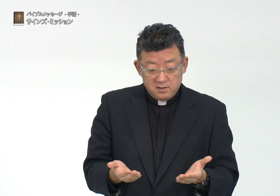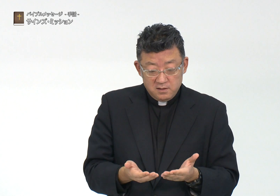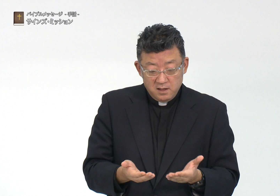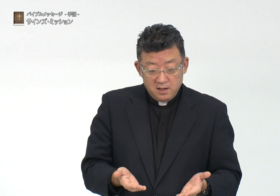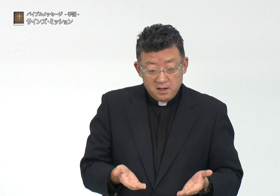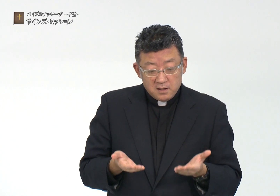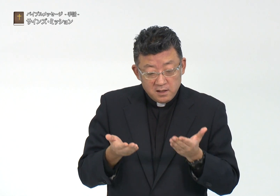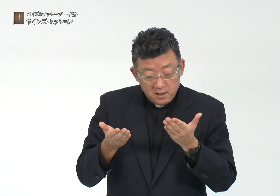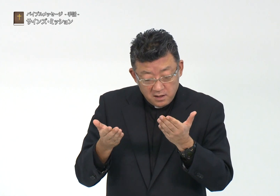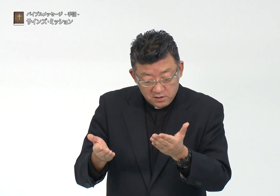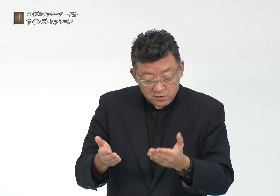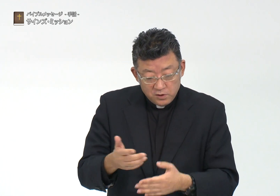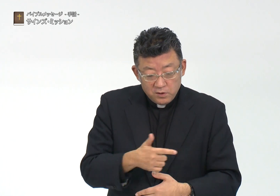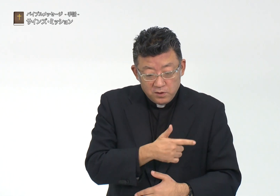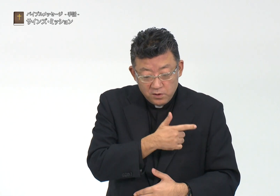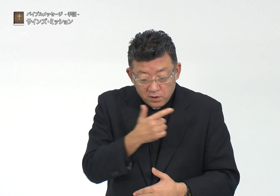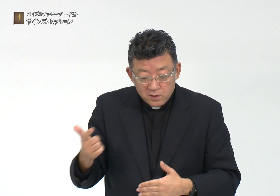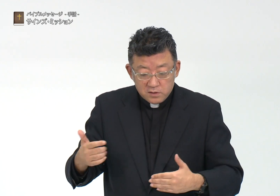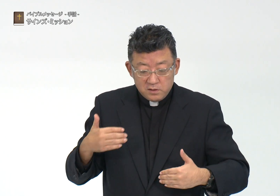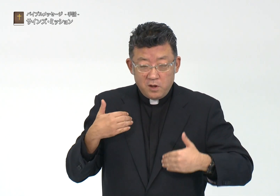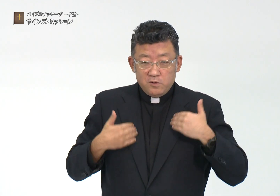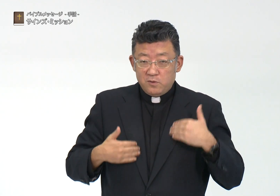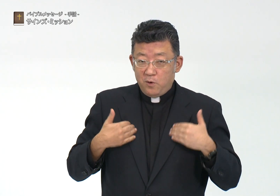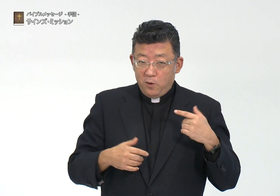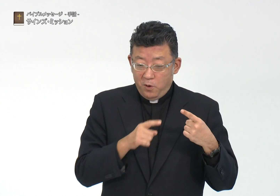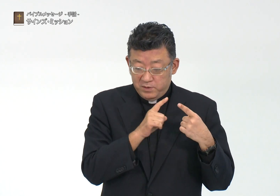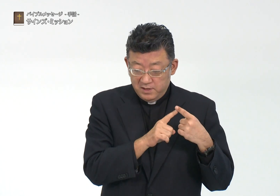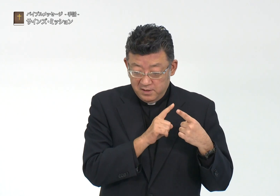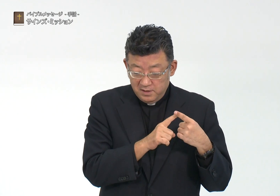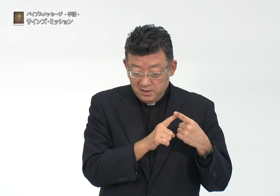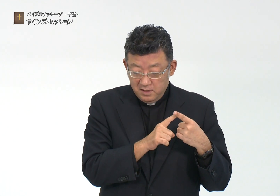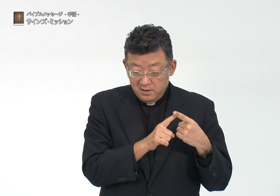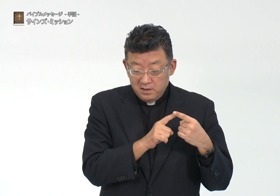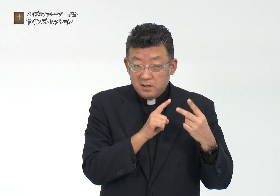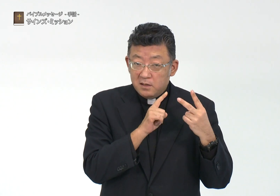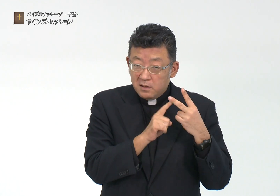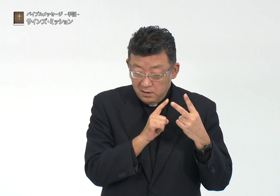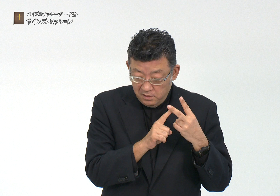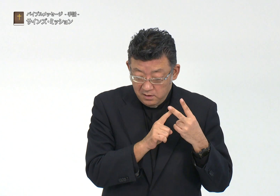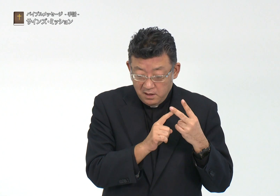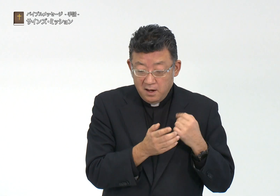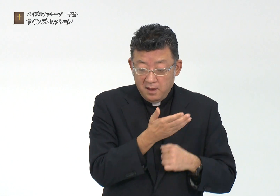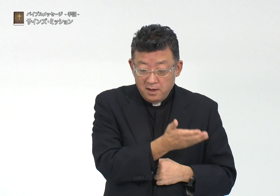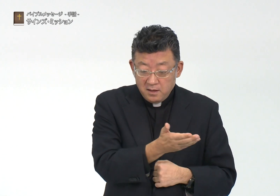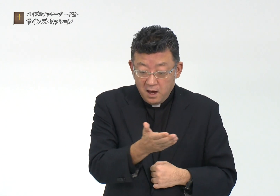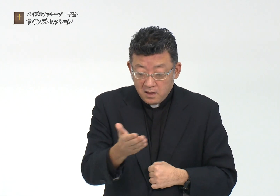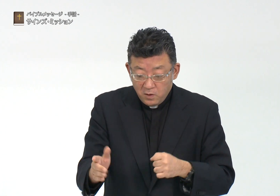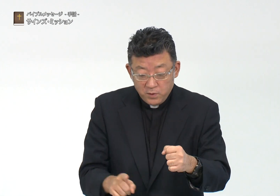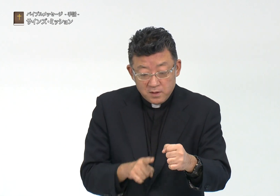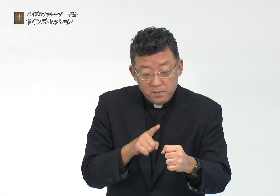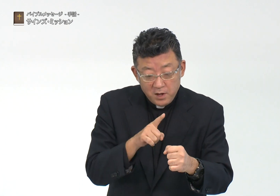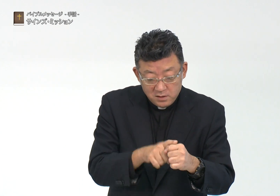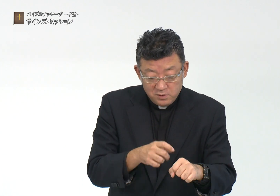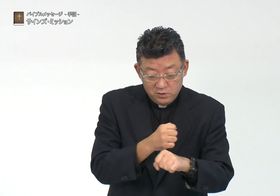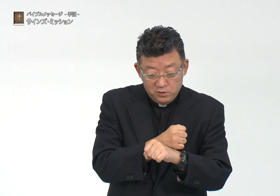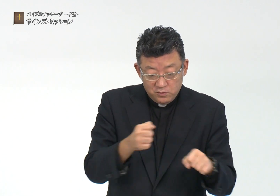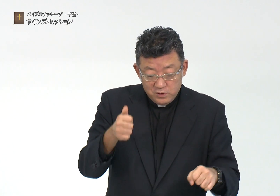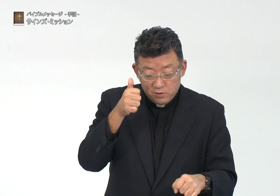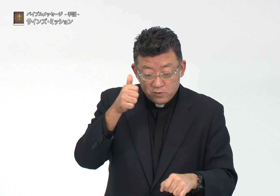一つ大切なことはこの民全体に与えられる大きな喜びであるということ